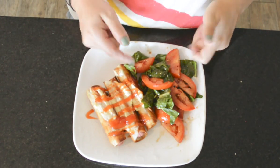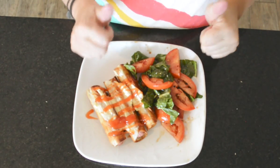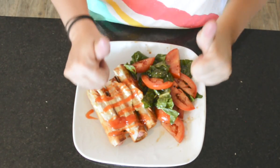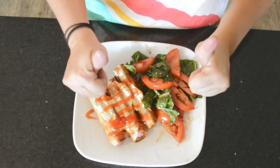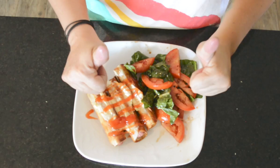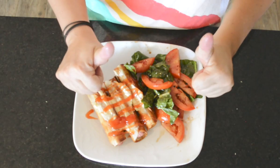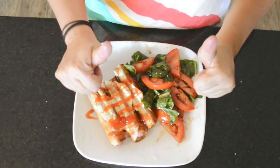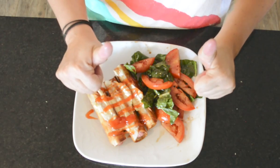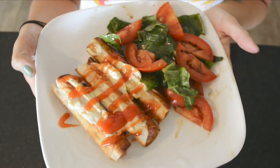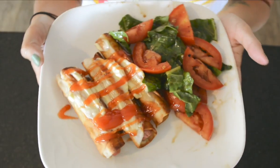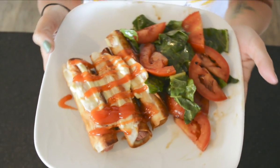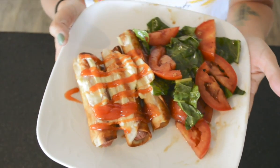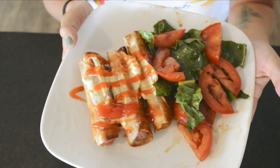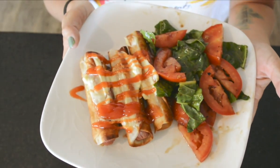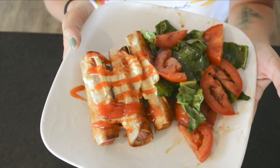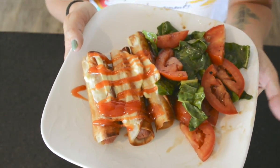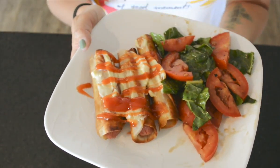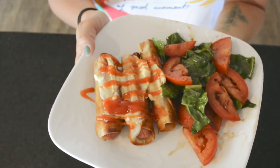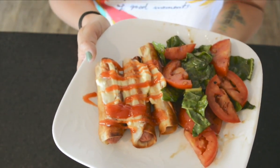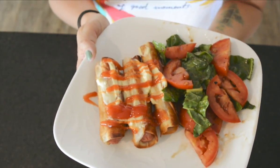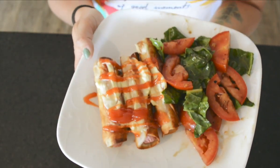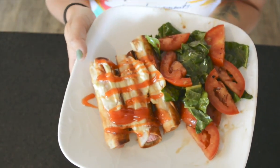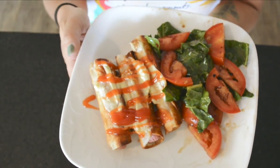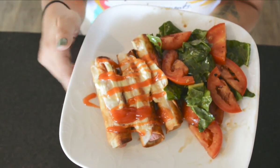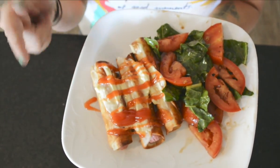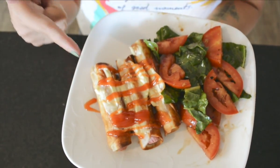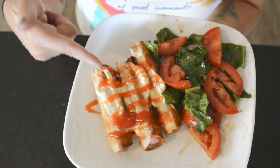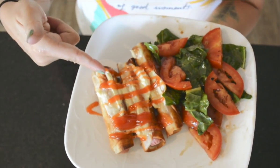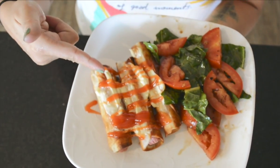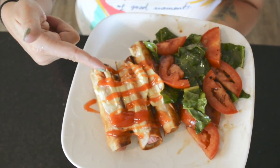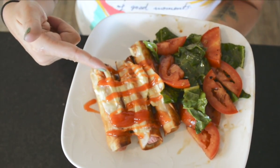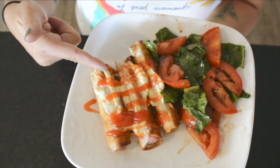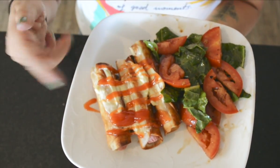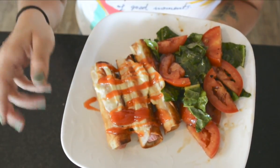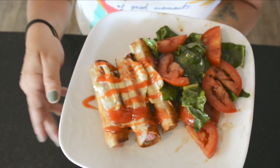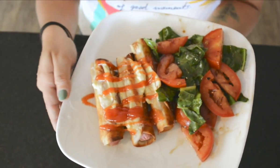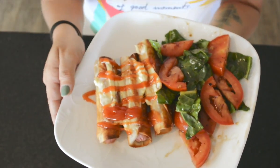está. ¡Voilà! Deliciosos tacos de salchicha con ensalada. ¡Mmm!